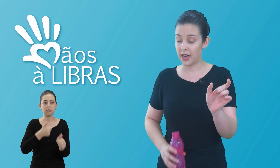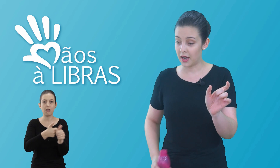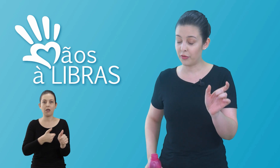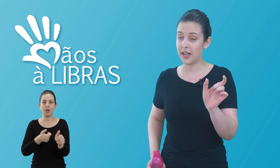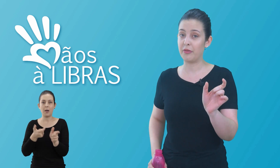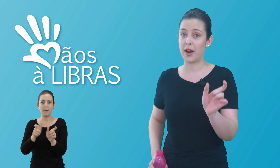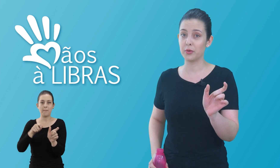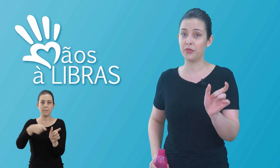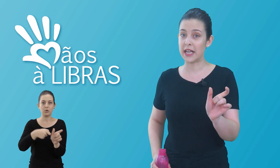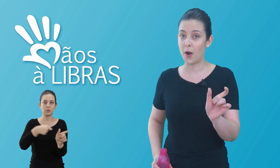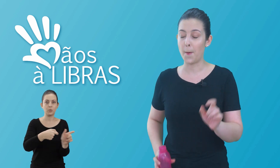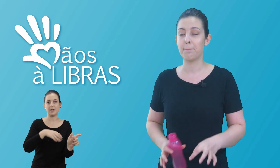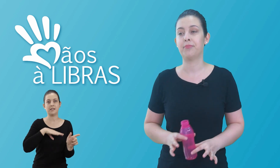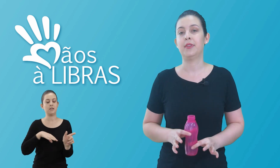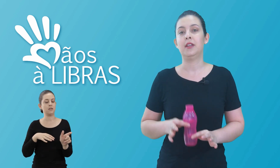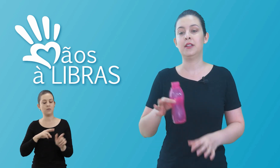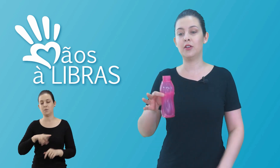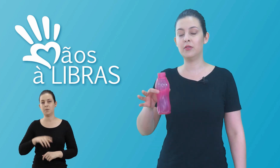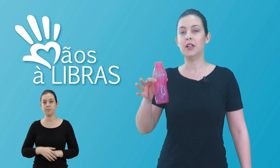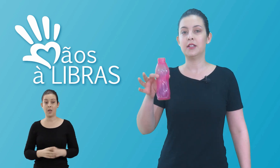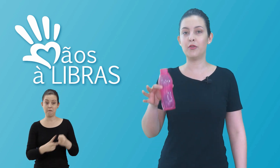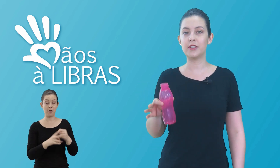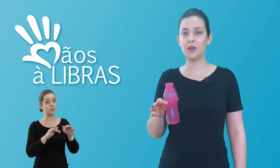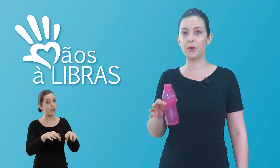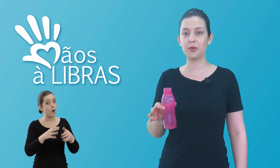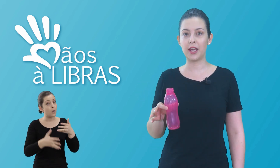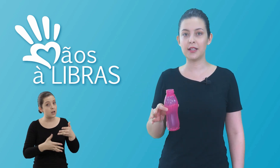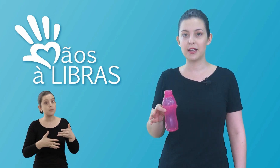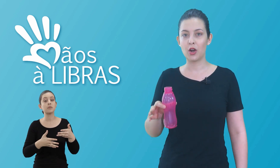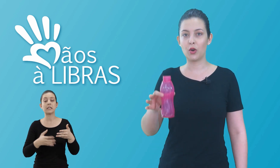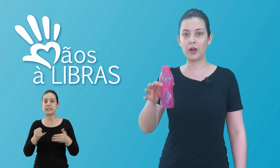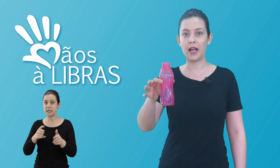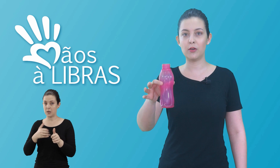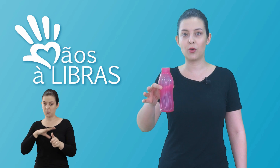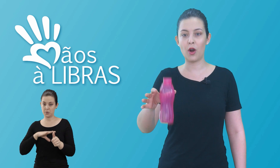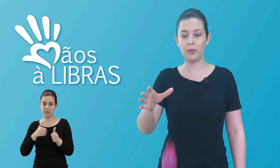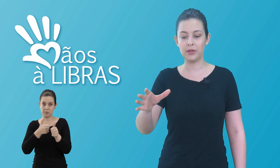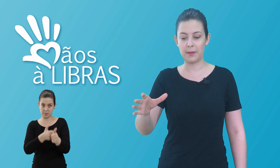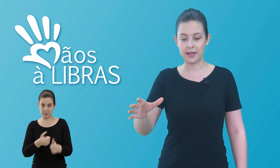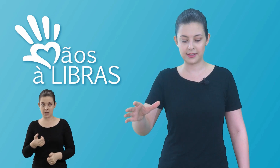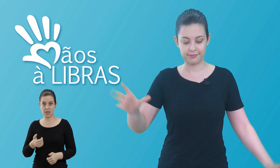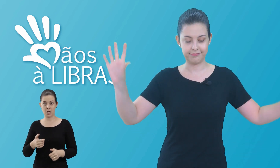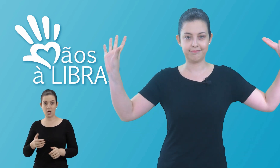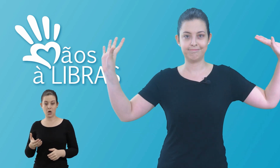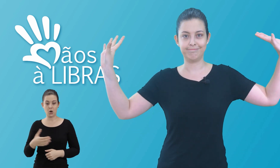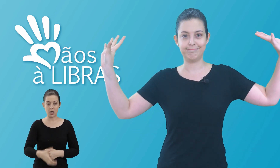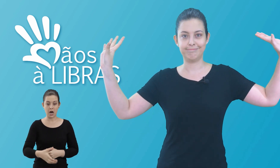Em geral, falei verbo no final. Então, se eu for seguir o português, colocar o copo na